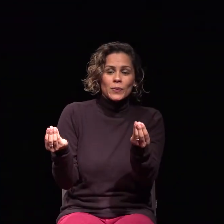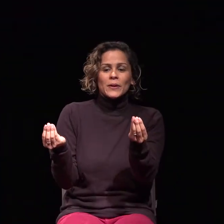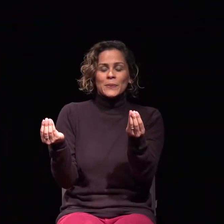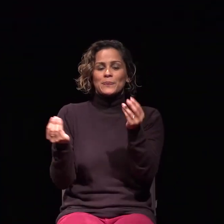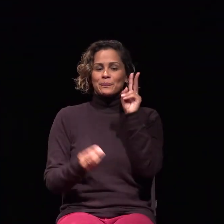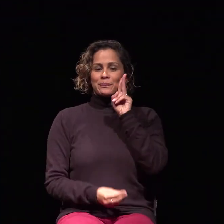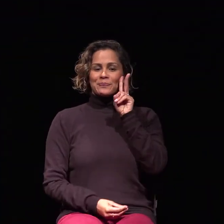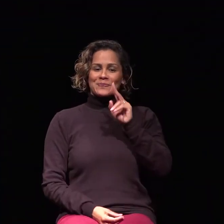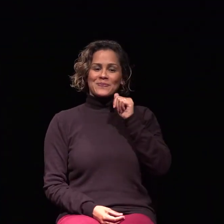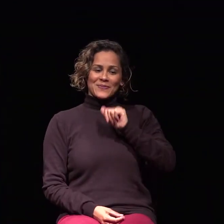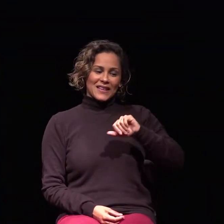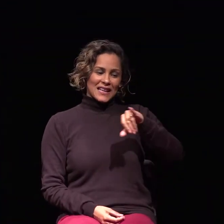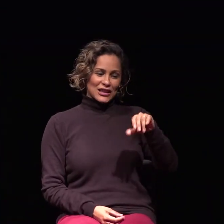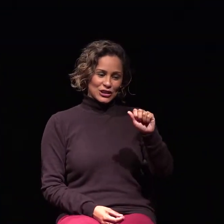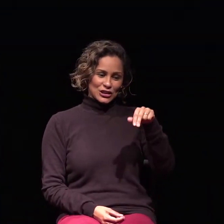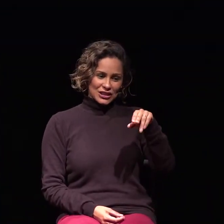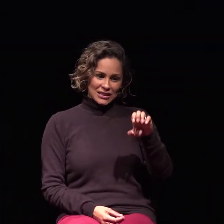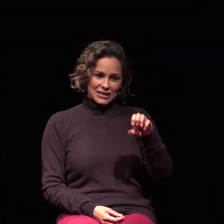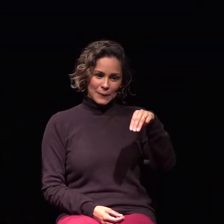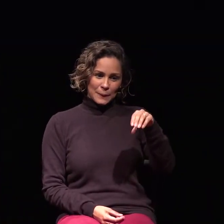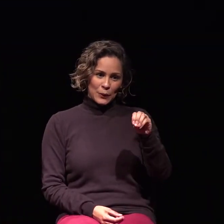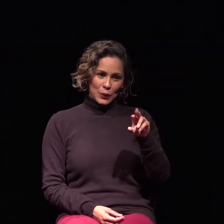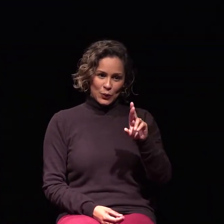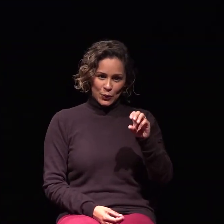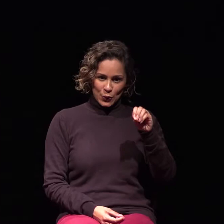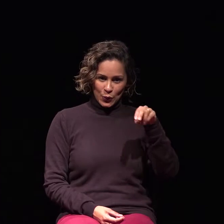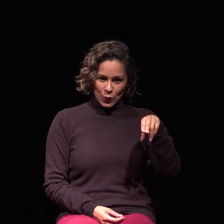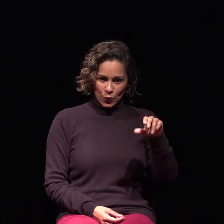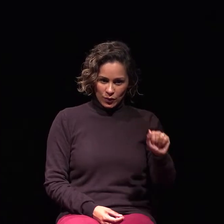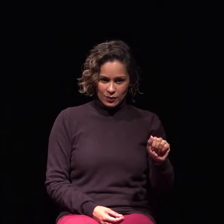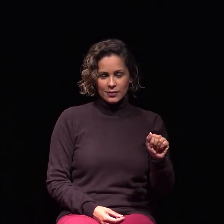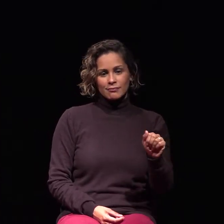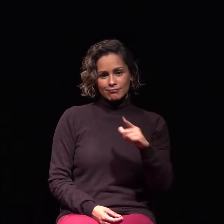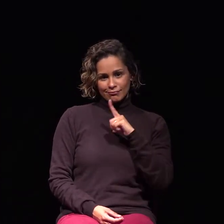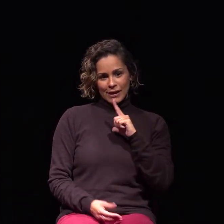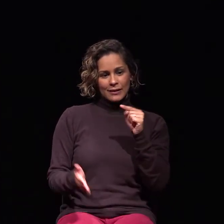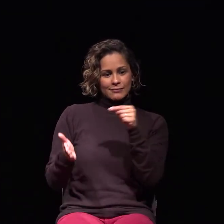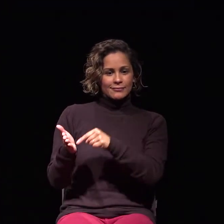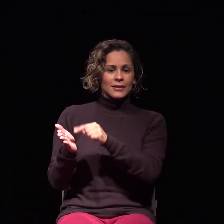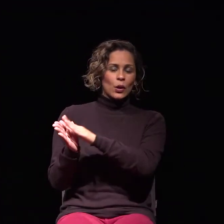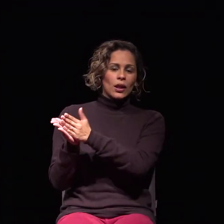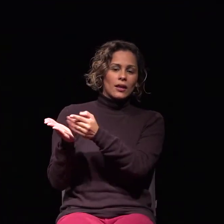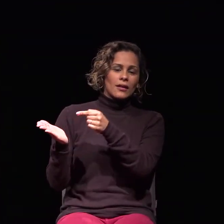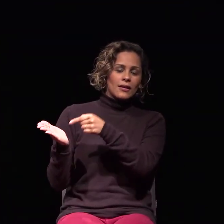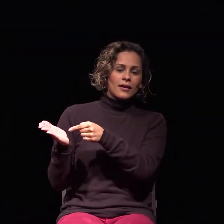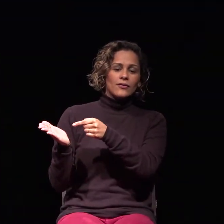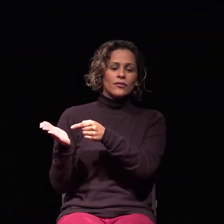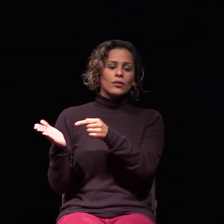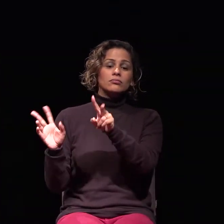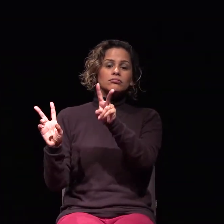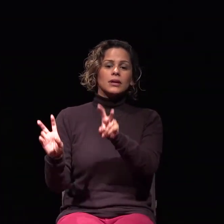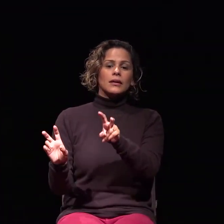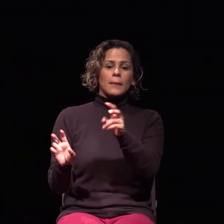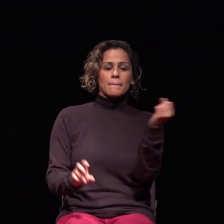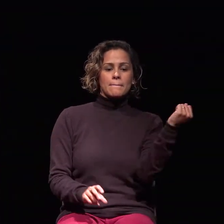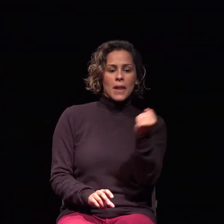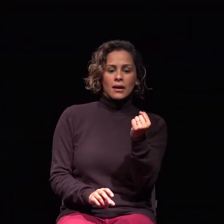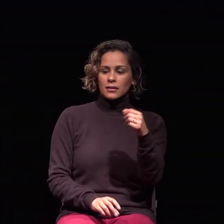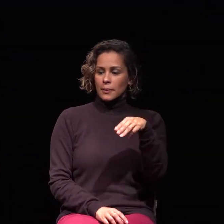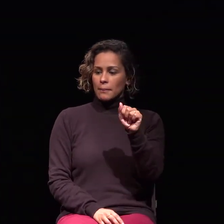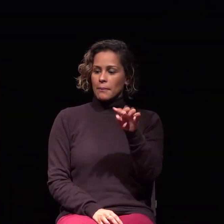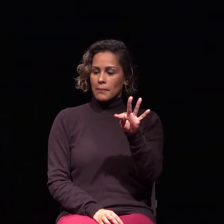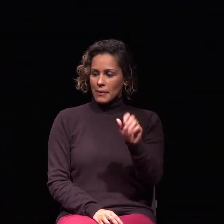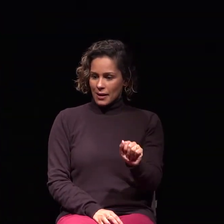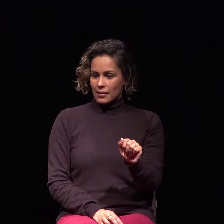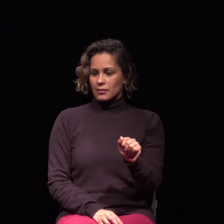da Jana Moroni, eu falo desse livro do Leonêncio Nossa, que está escrito Mata, porque essa guerrilha do Araguaia foi na